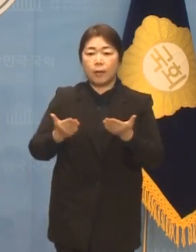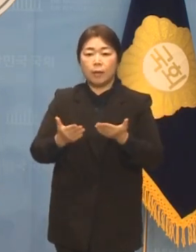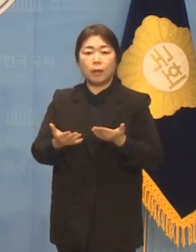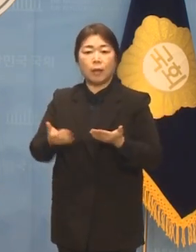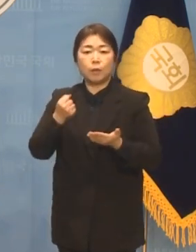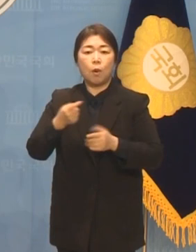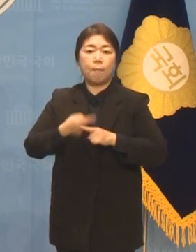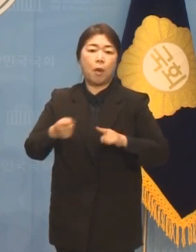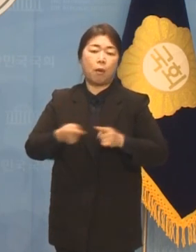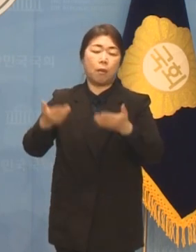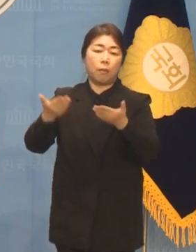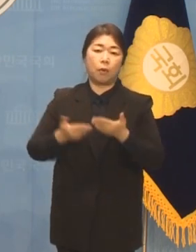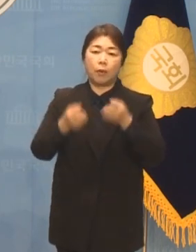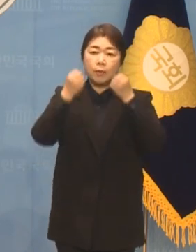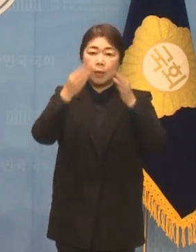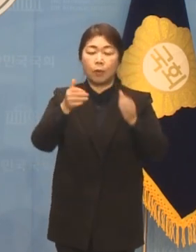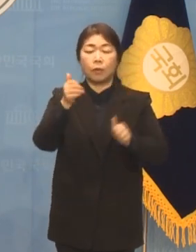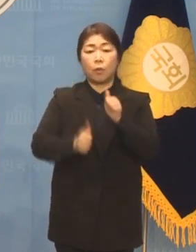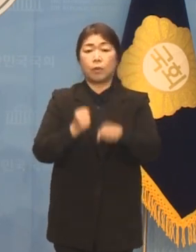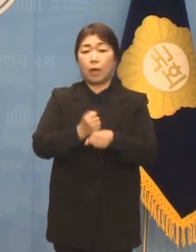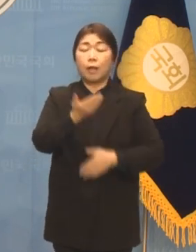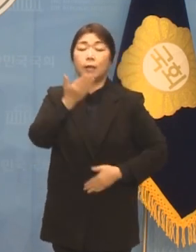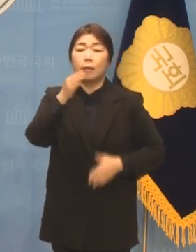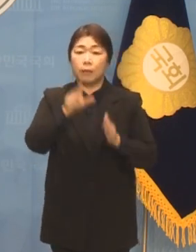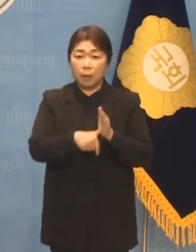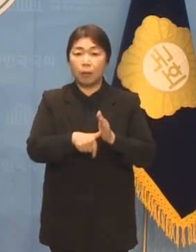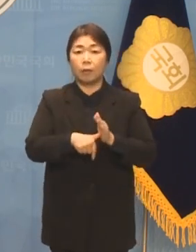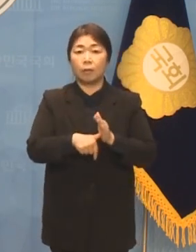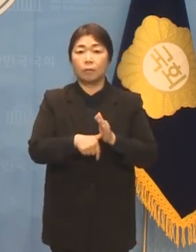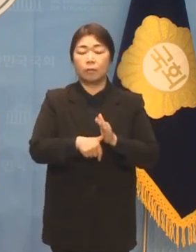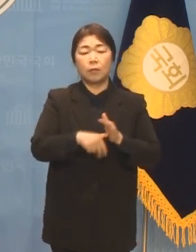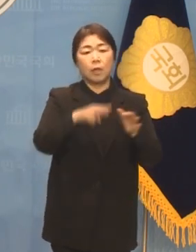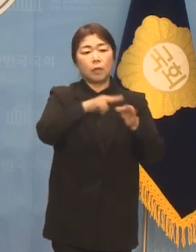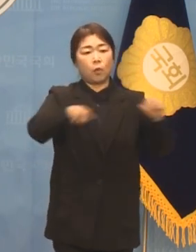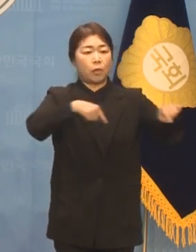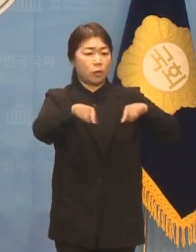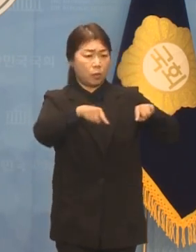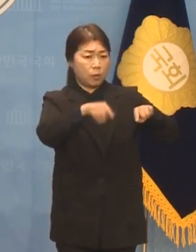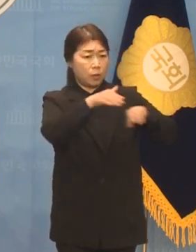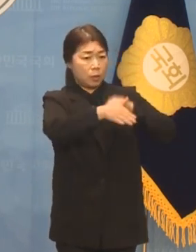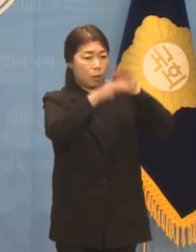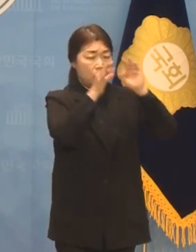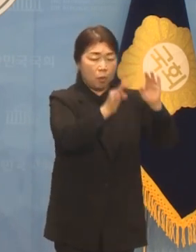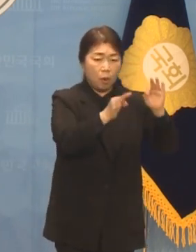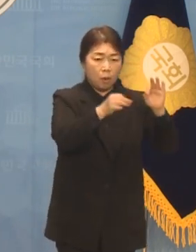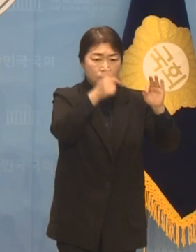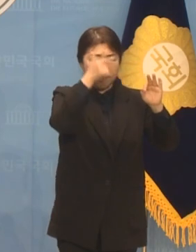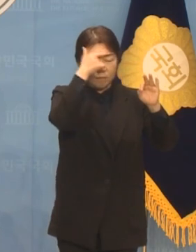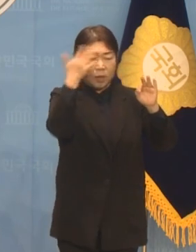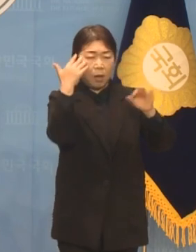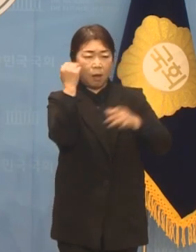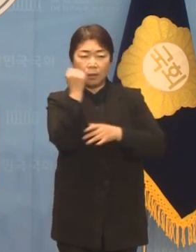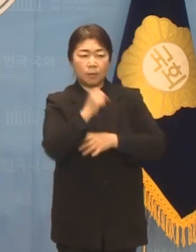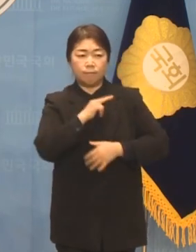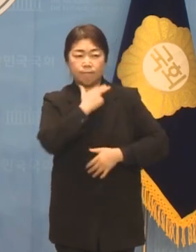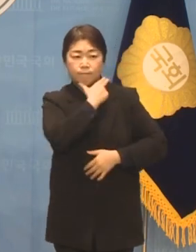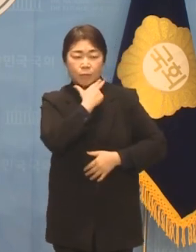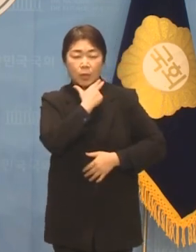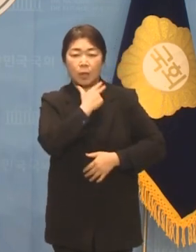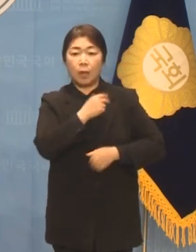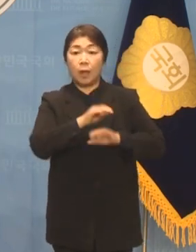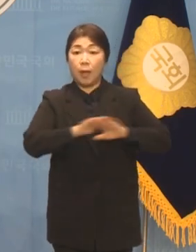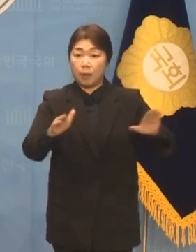있는 새로운 문화를 써 내려갈 때만이 여의도 정치에 관한 해묵은 불신을 벗겨낼 수